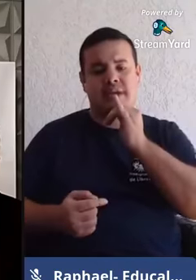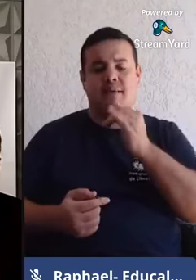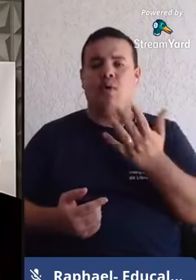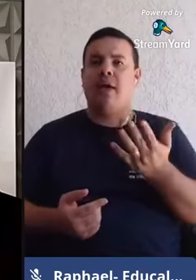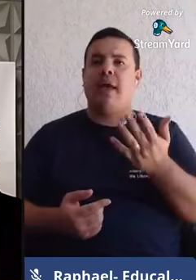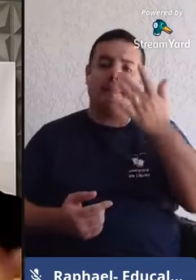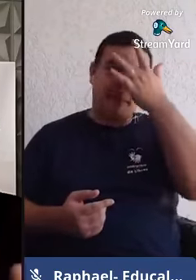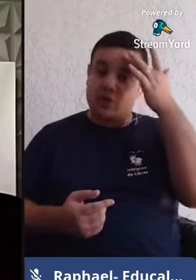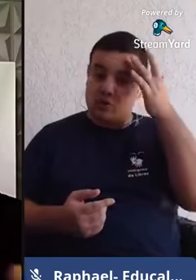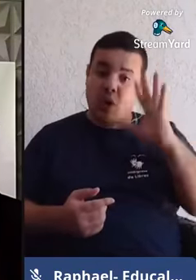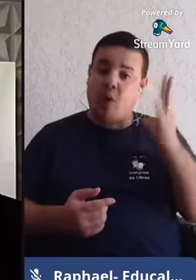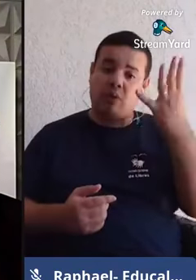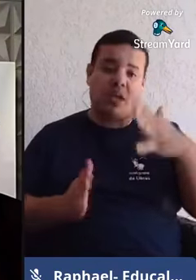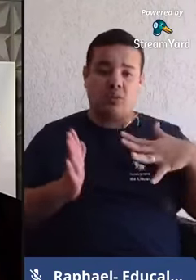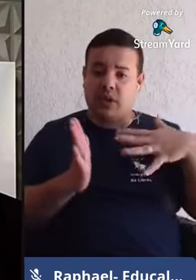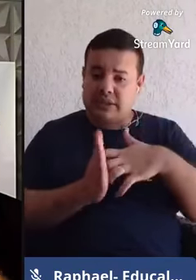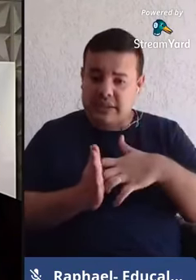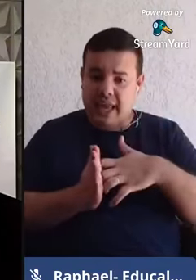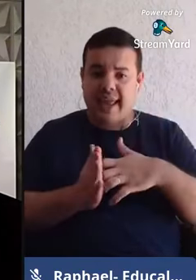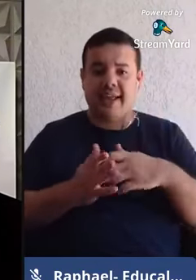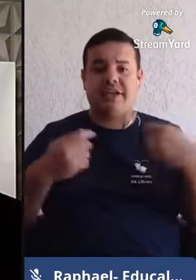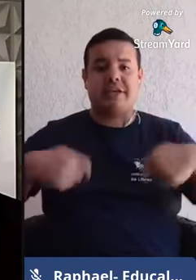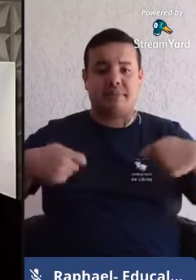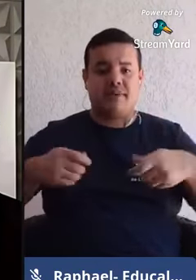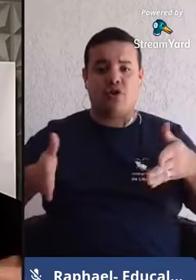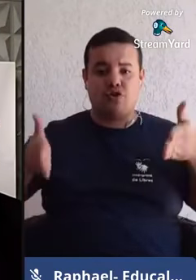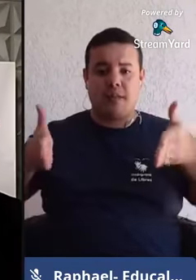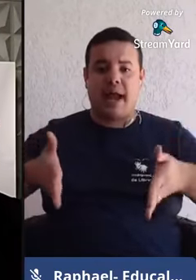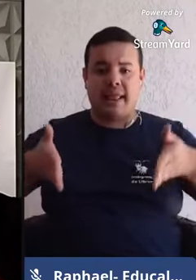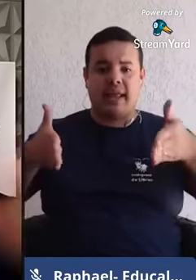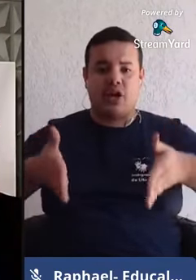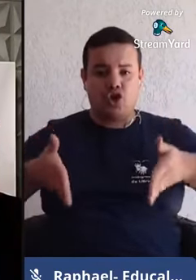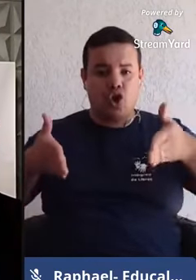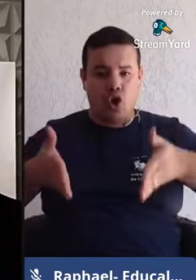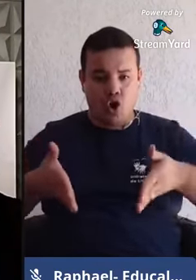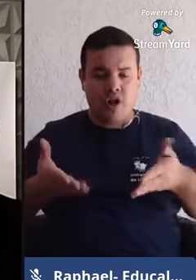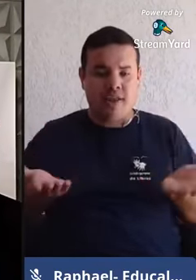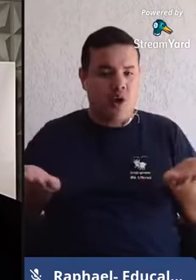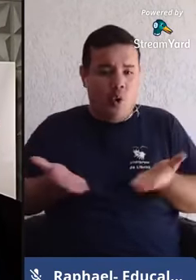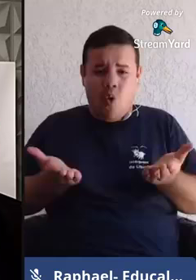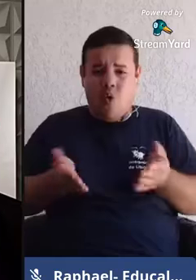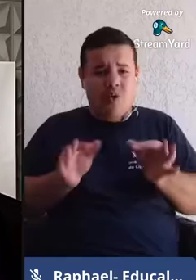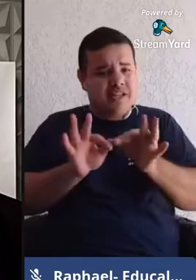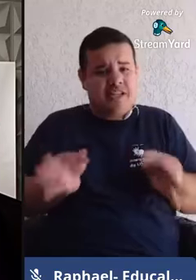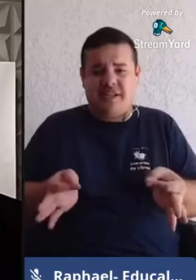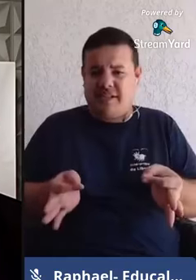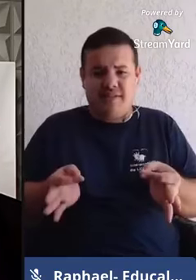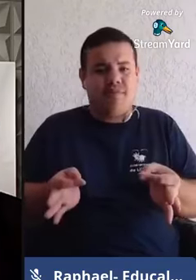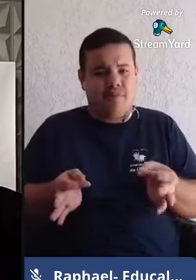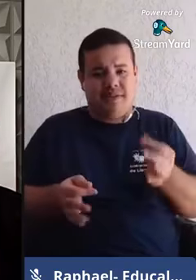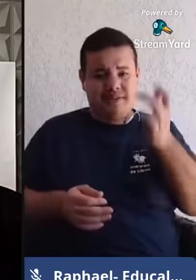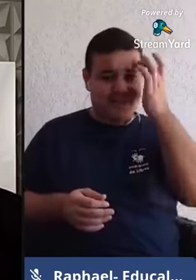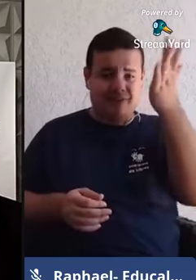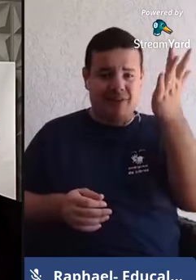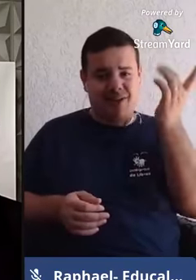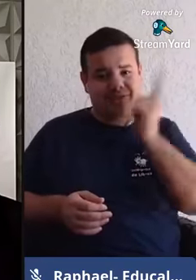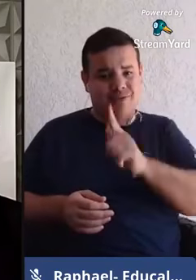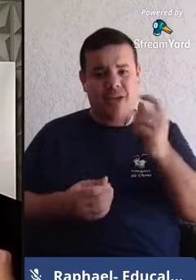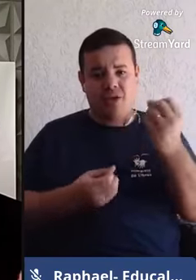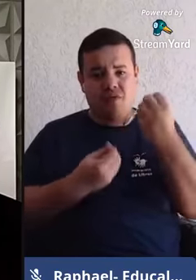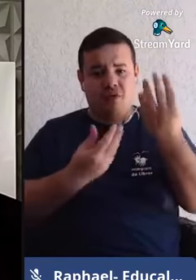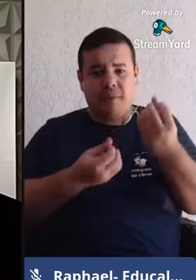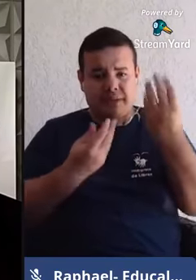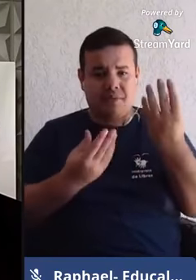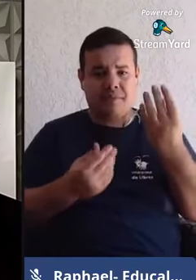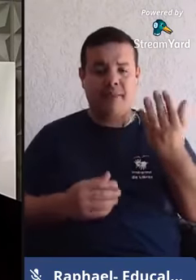precisava de uma cadeira de rodas, por exemplo, que hoje é uma coisa simples, né? Você entra na internet ali, você tem muita informação. Na época não tinha.